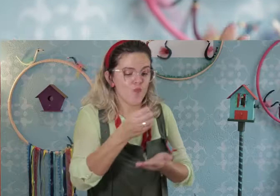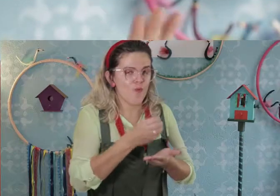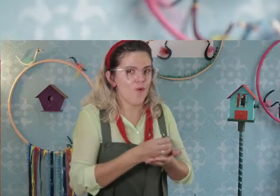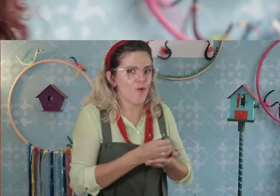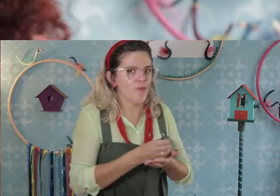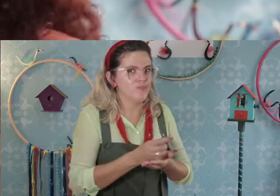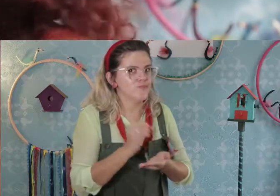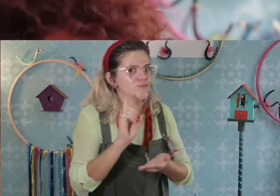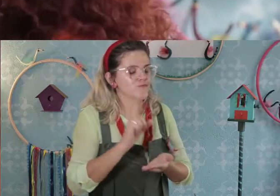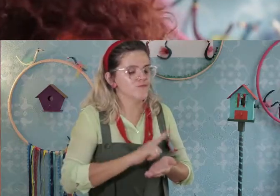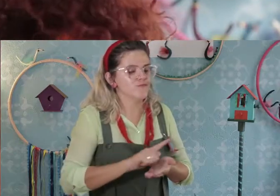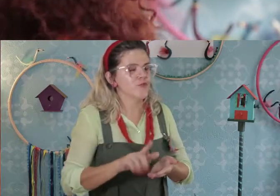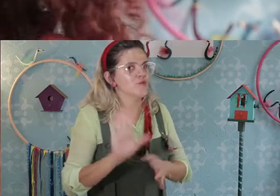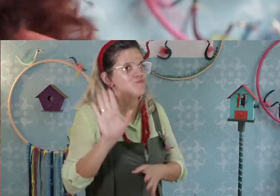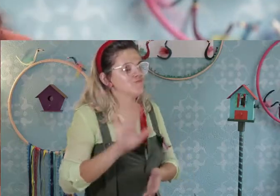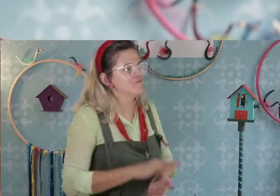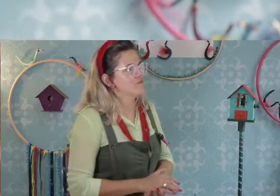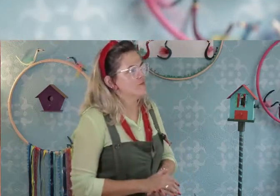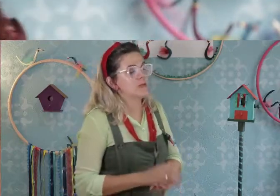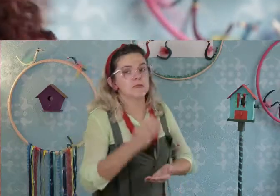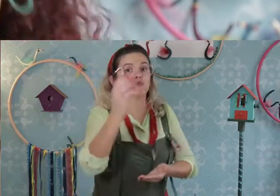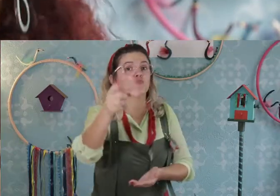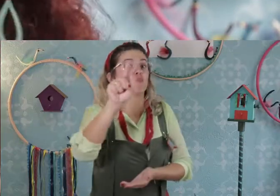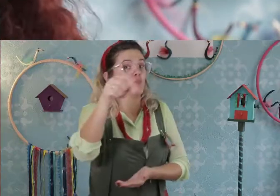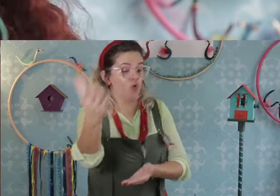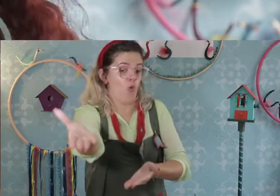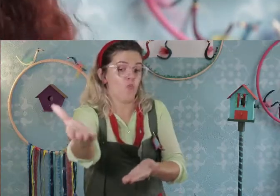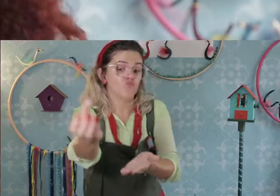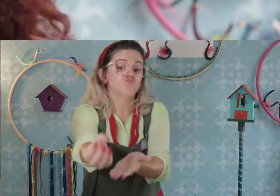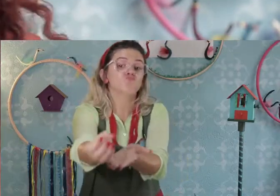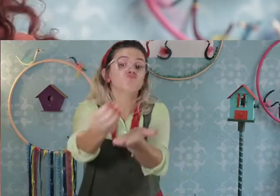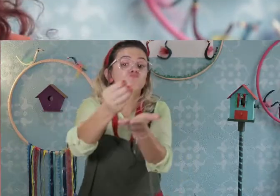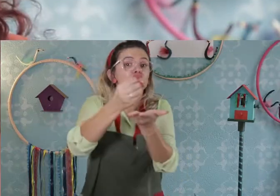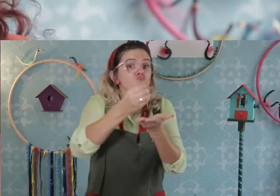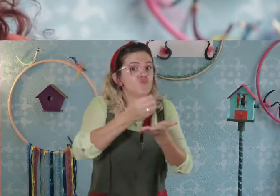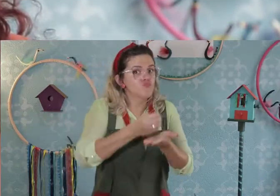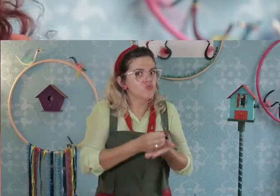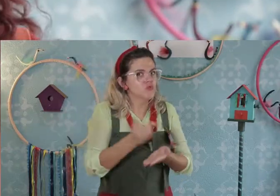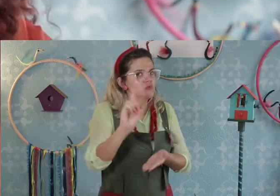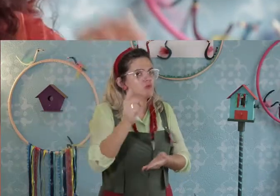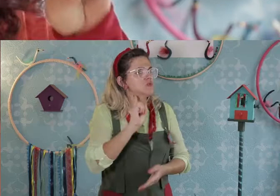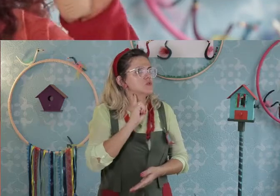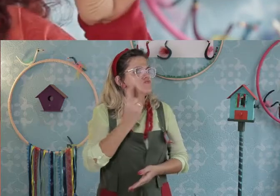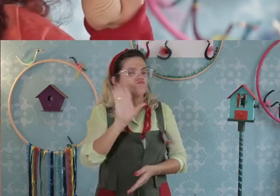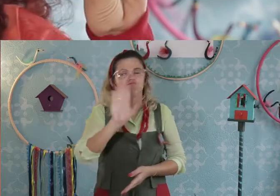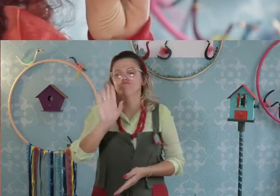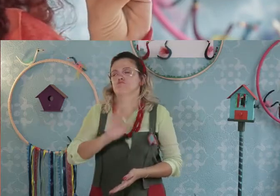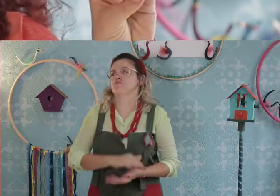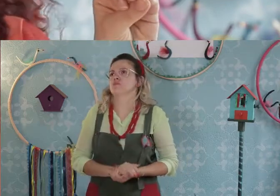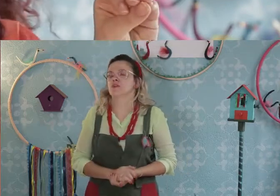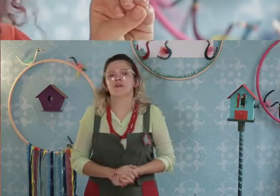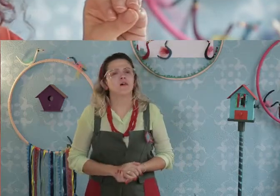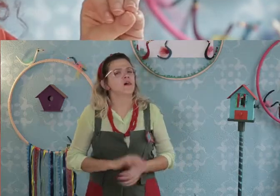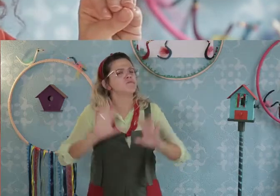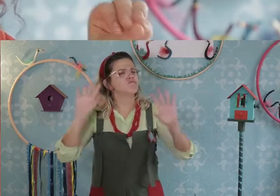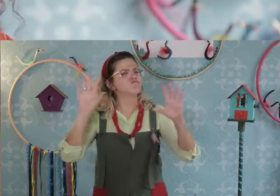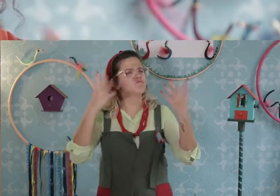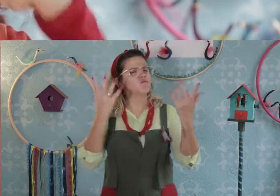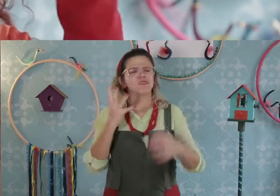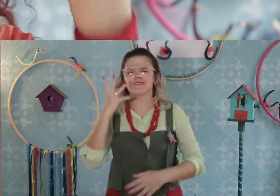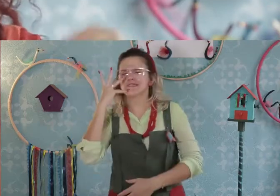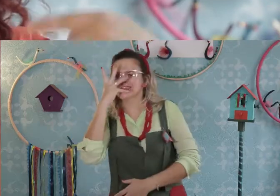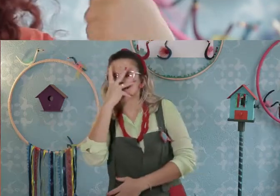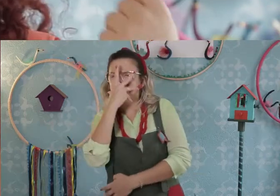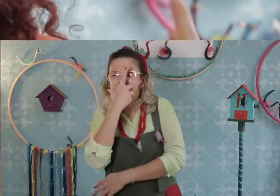combinou de todo mundo levar seu copo para não gerar lixo e destruir a natureza. Além de uma festa muito